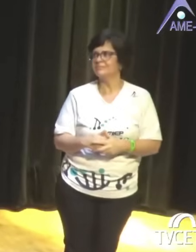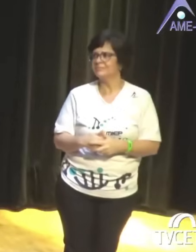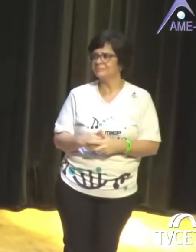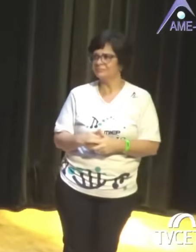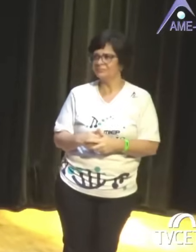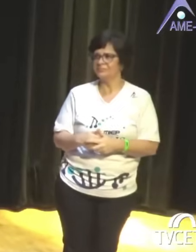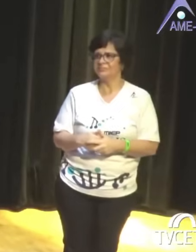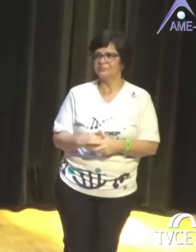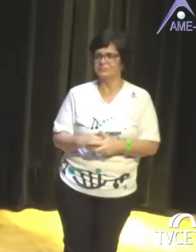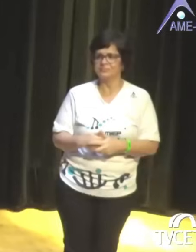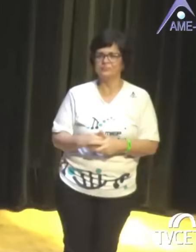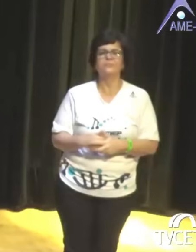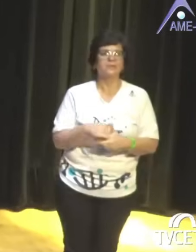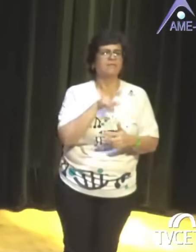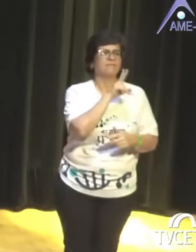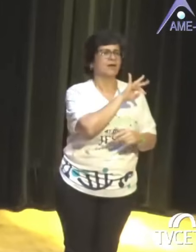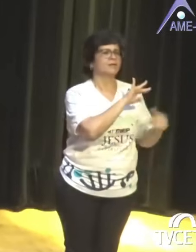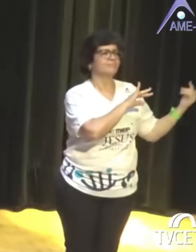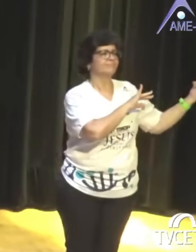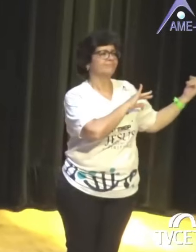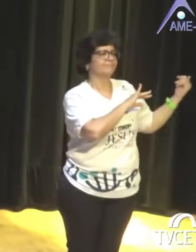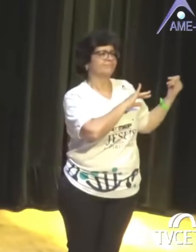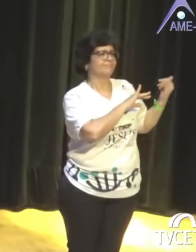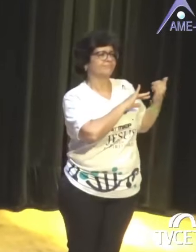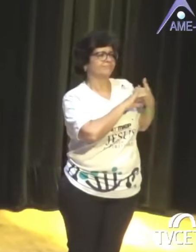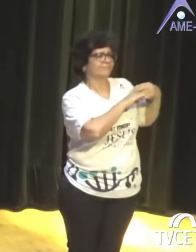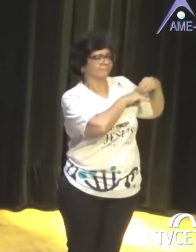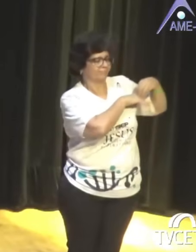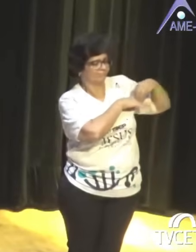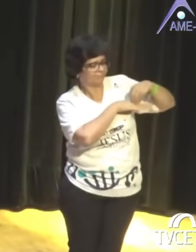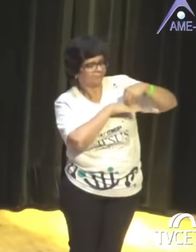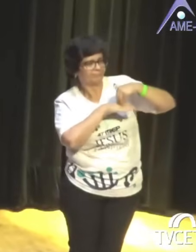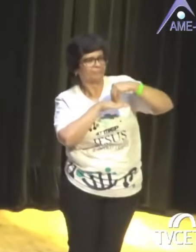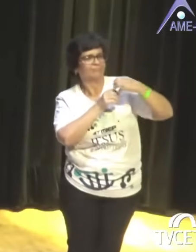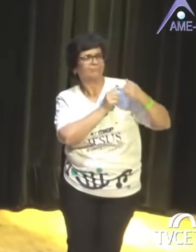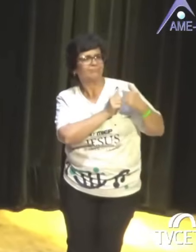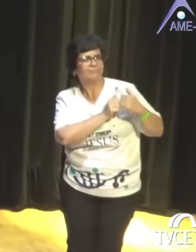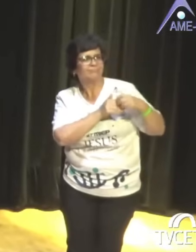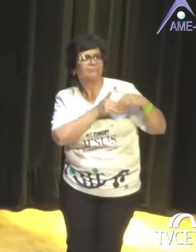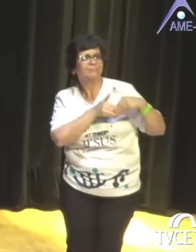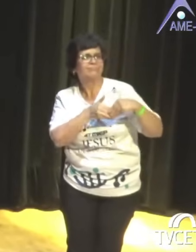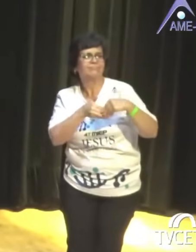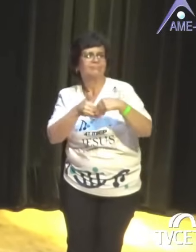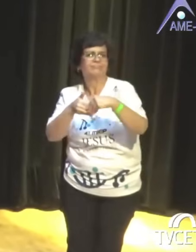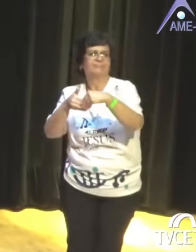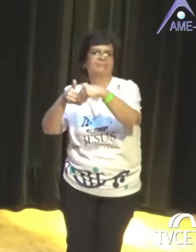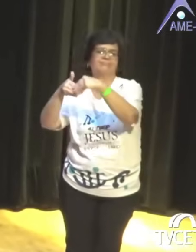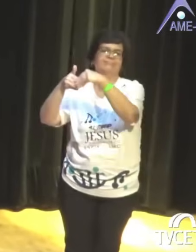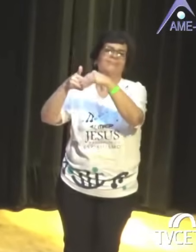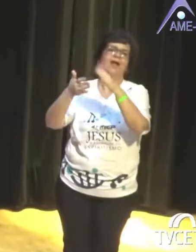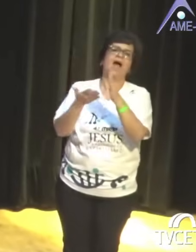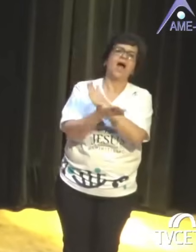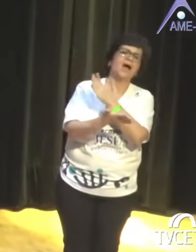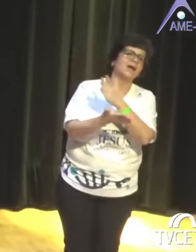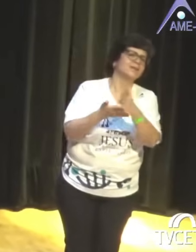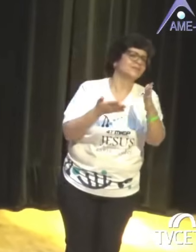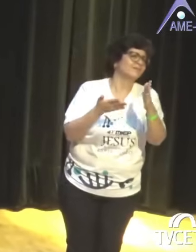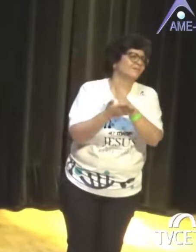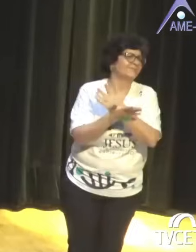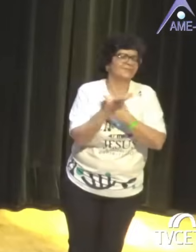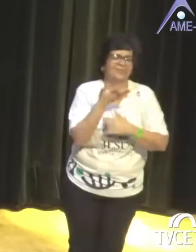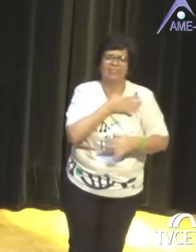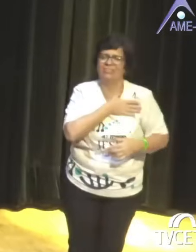suficiente ele vai te conduzir e algumas vezes você não